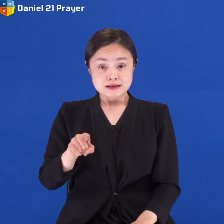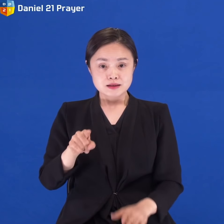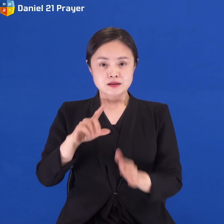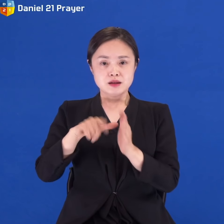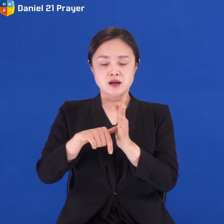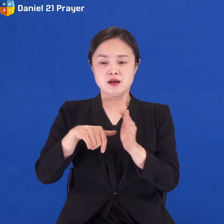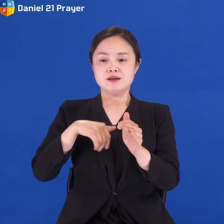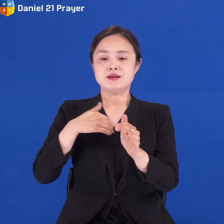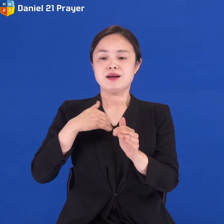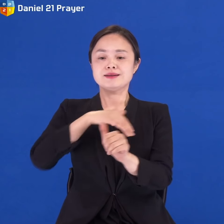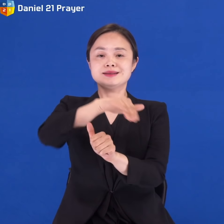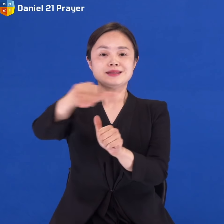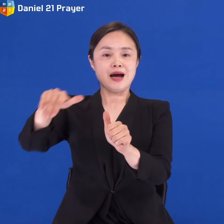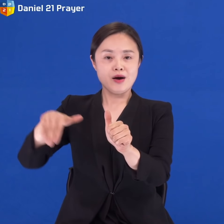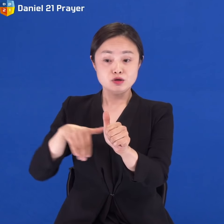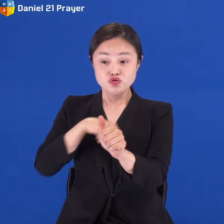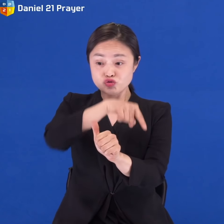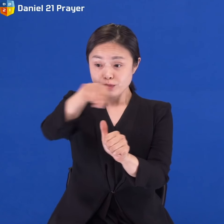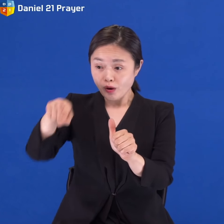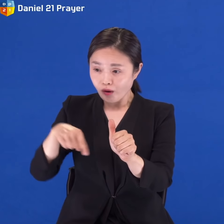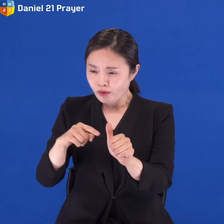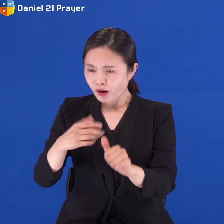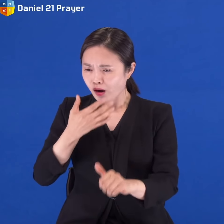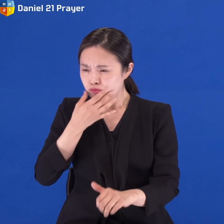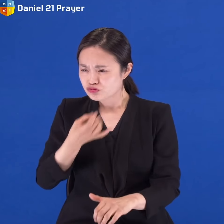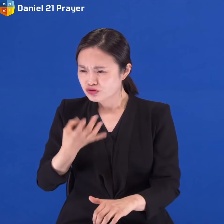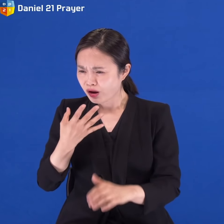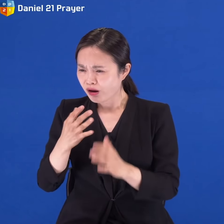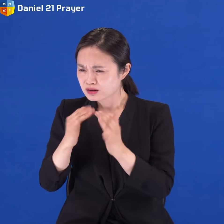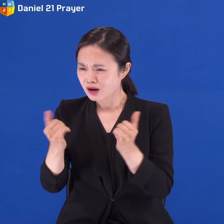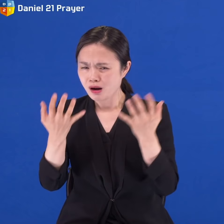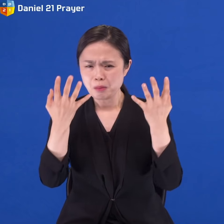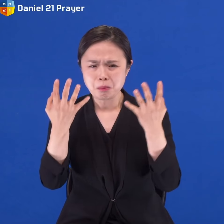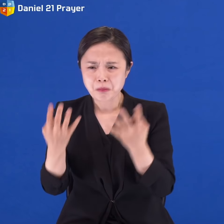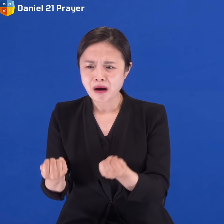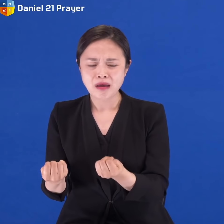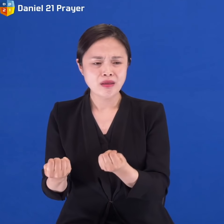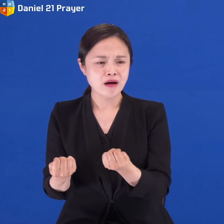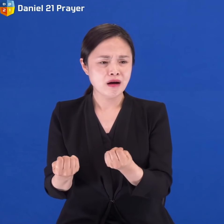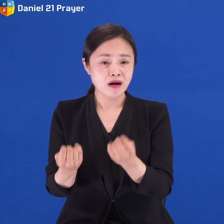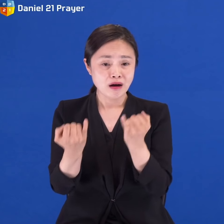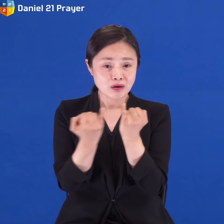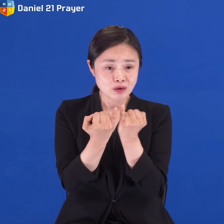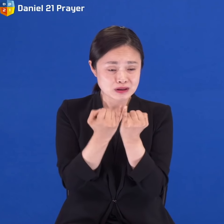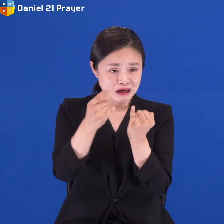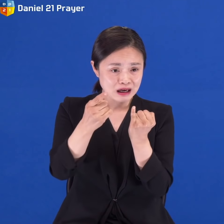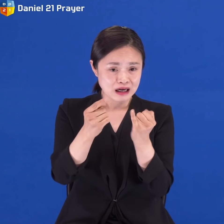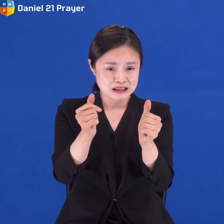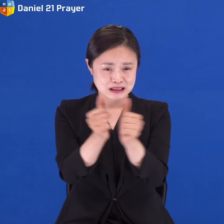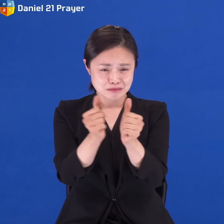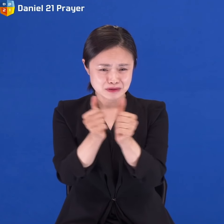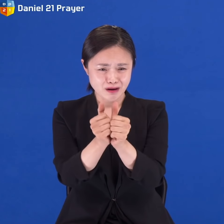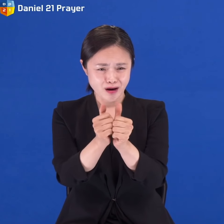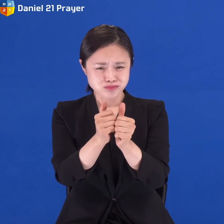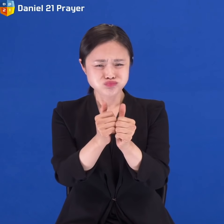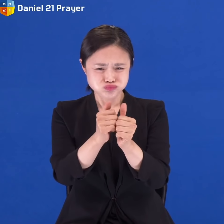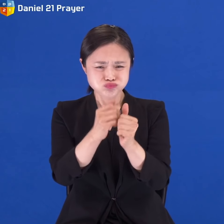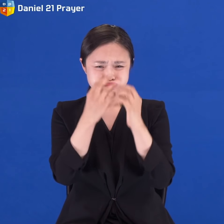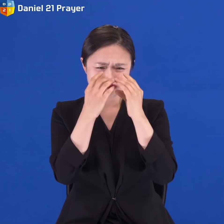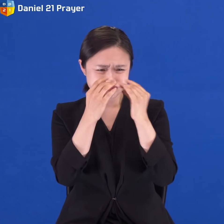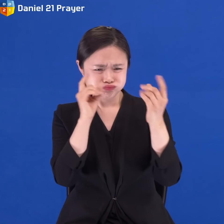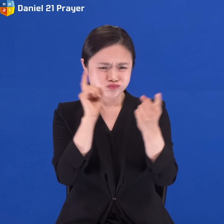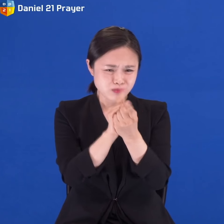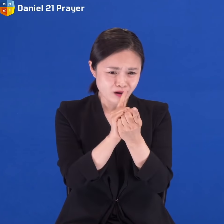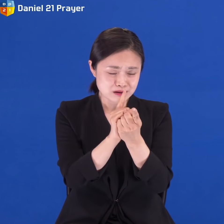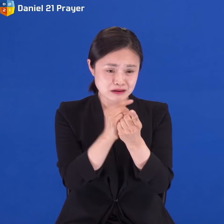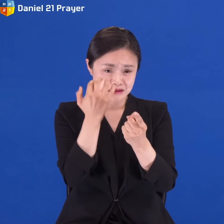나는 어떻게든 행복한 여자가 되고 싶으니까 순결은 지켜야 되겠다 생각하고